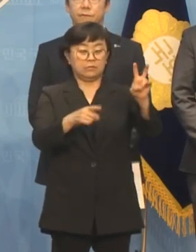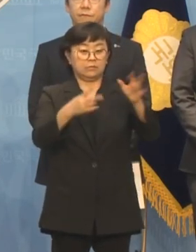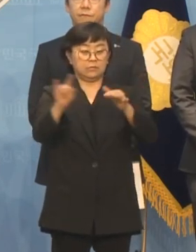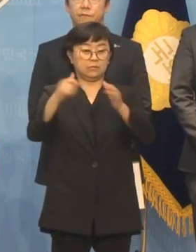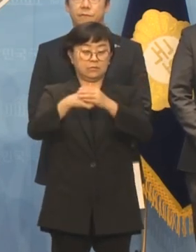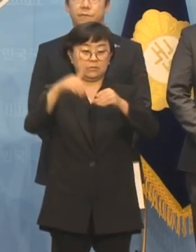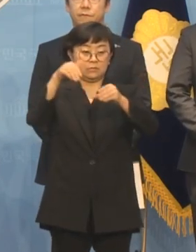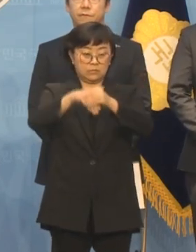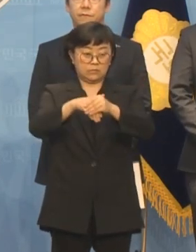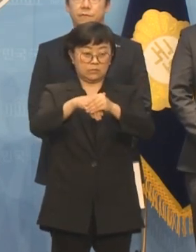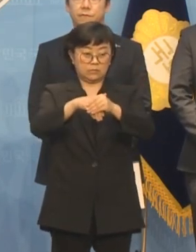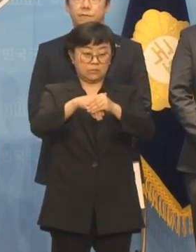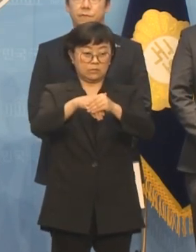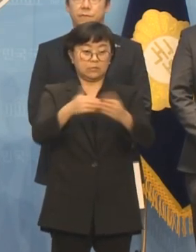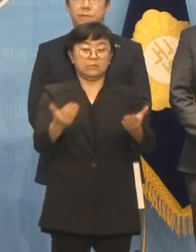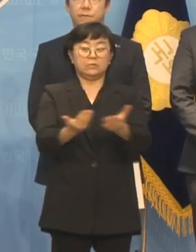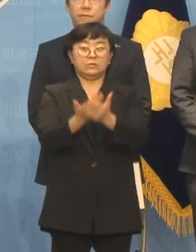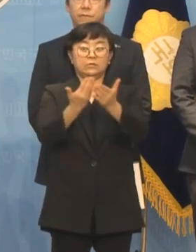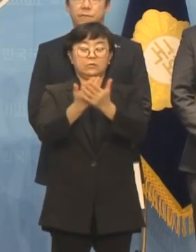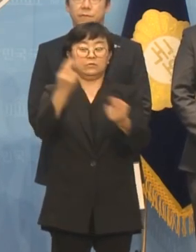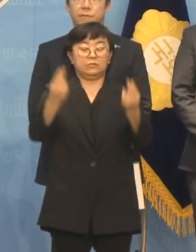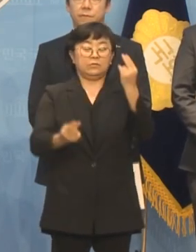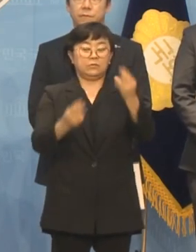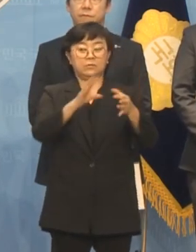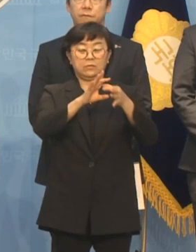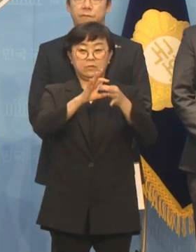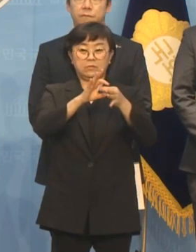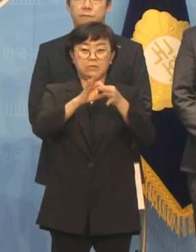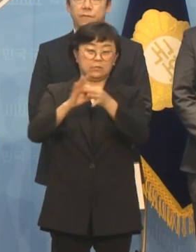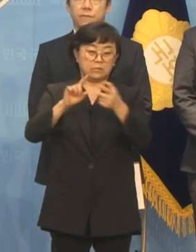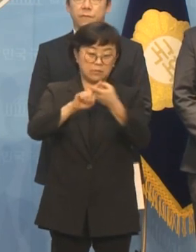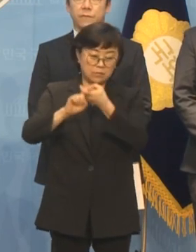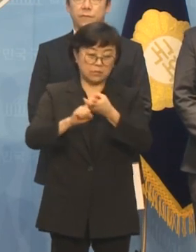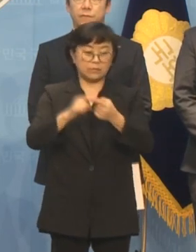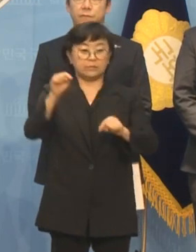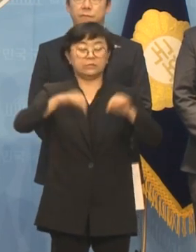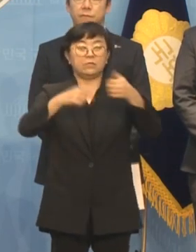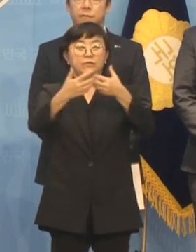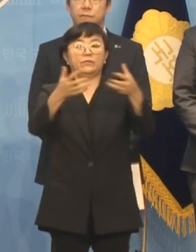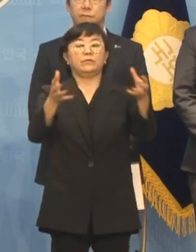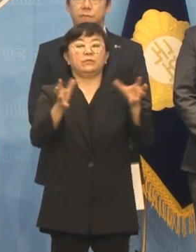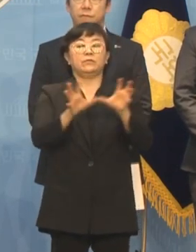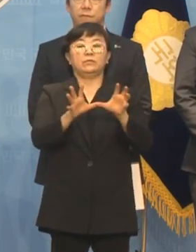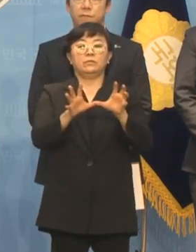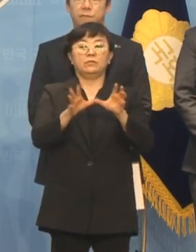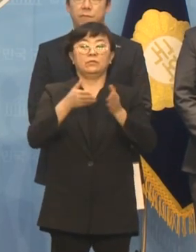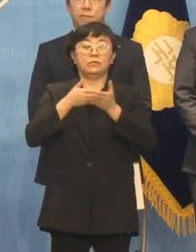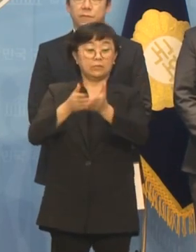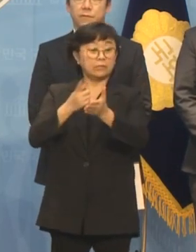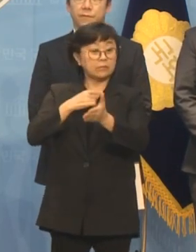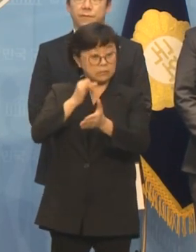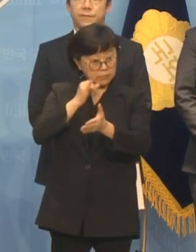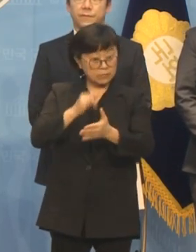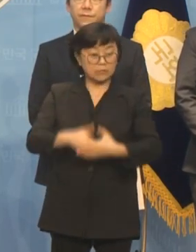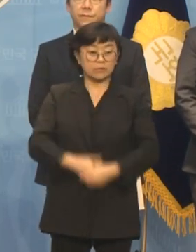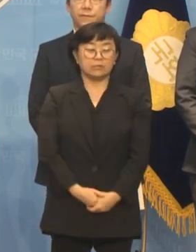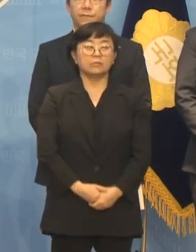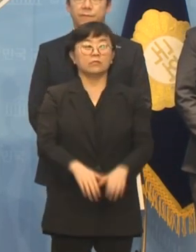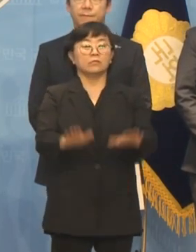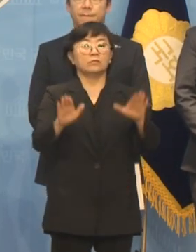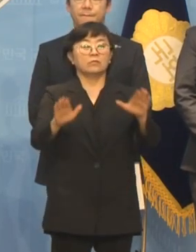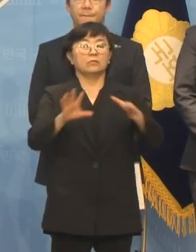총선 민주진보진영에게 비례연합정당 제안을 비례연합정당 구성을 제안한 바 있습니다.